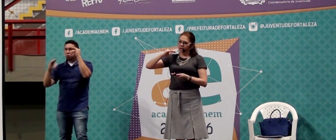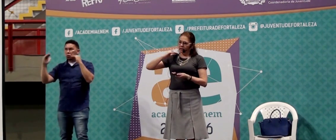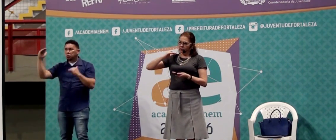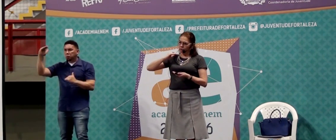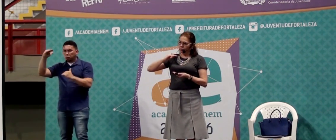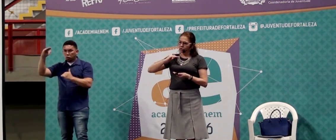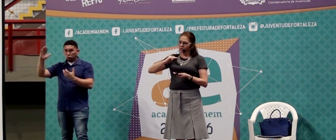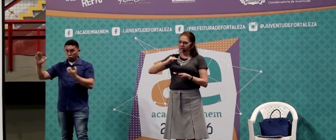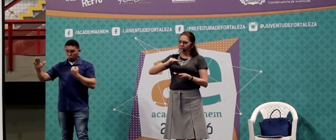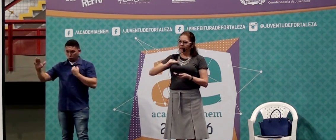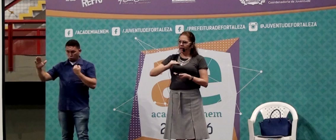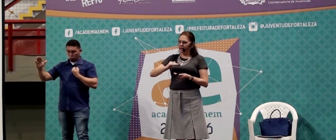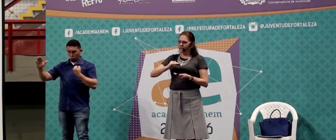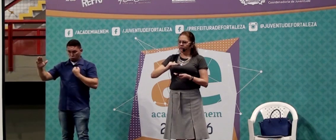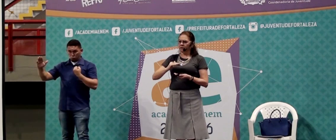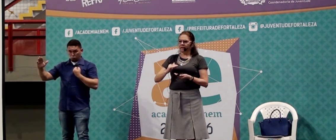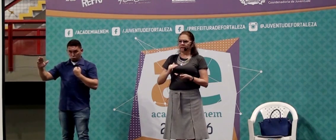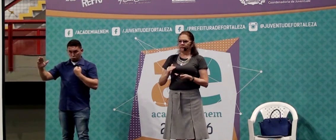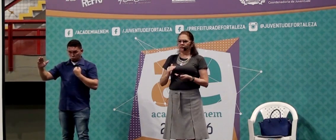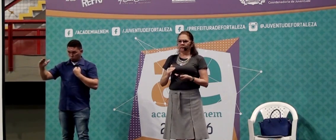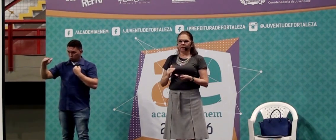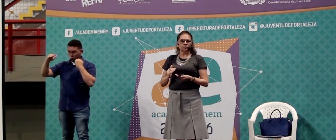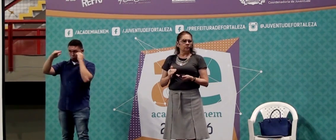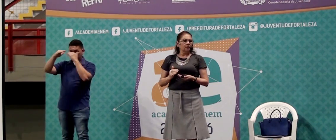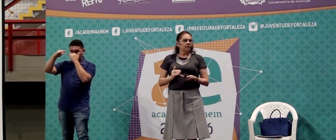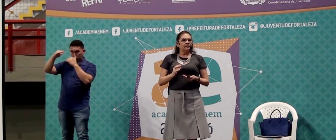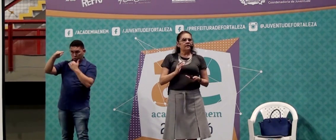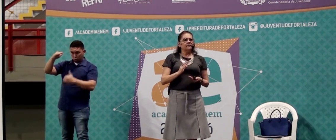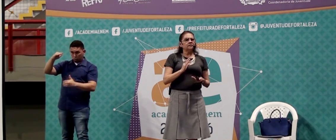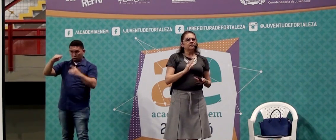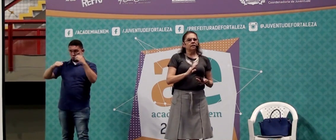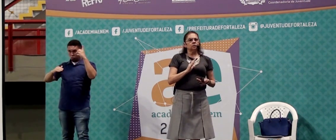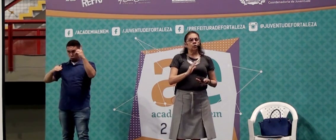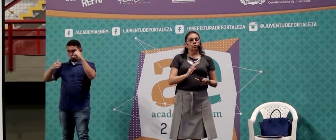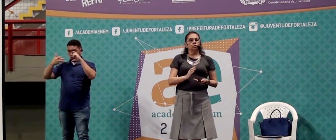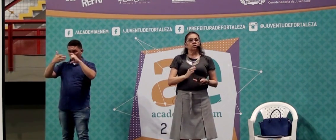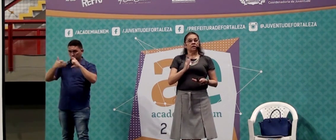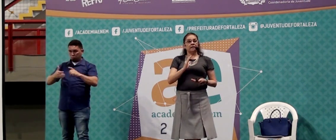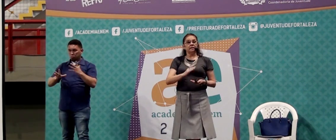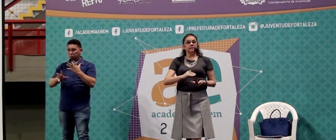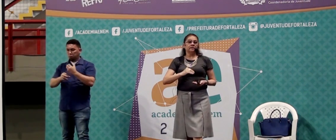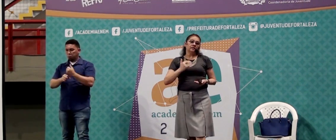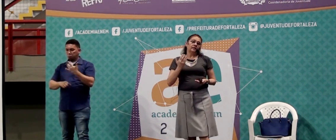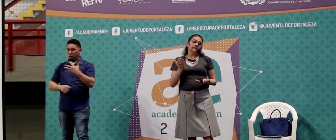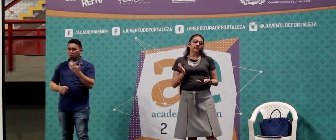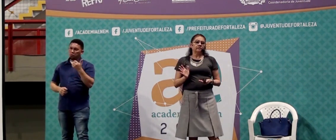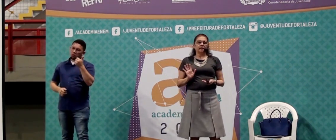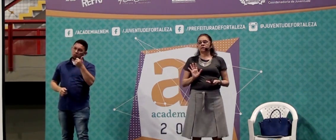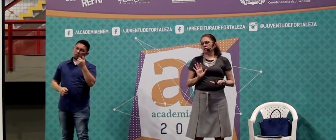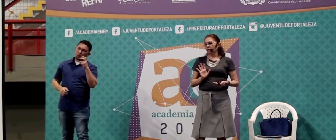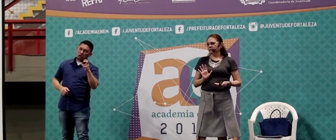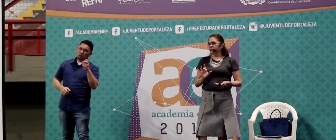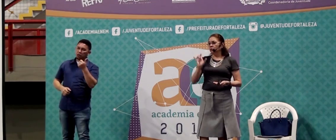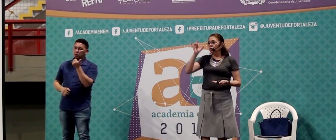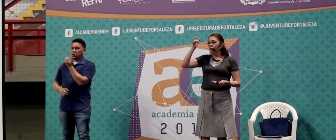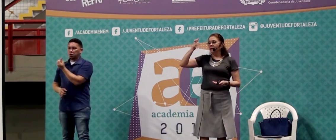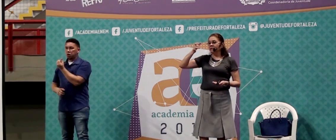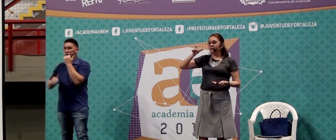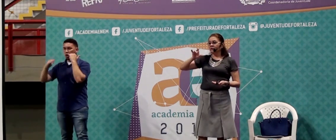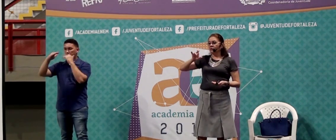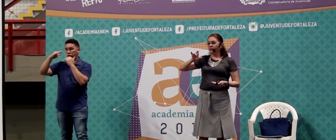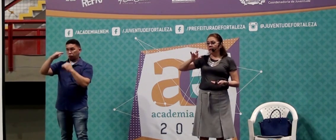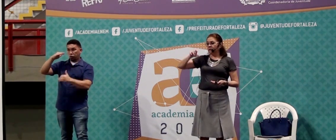de linhas dos 2 parágrafos do desenvolvimento devem ser em torno de 15 a 16 linhas.